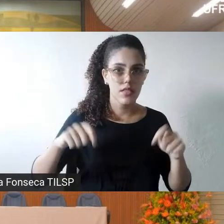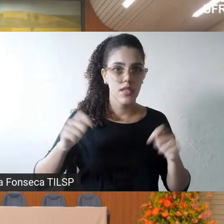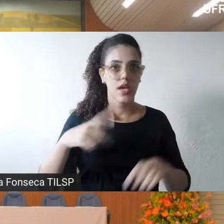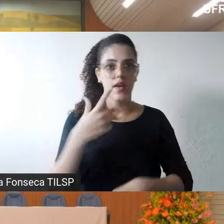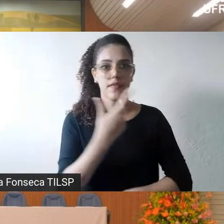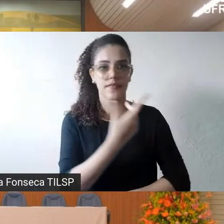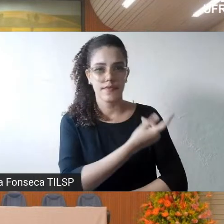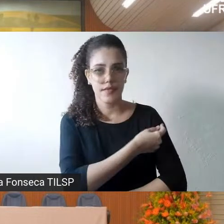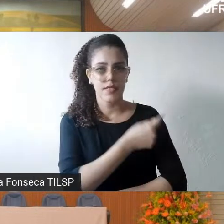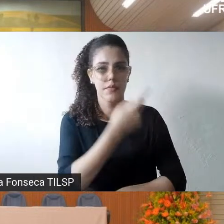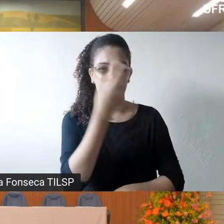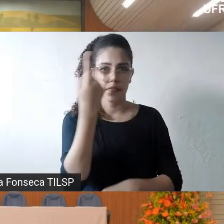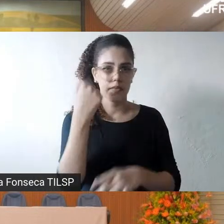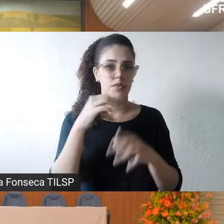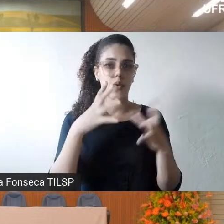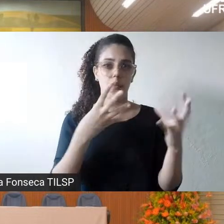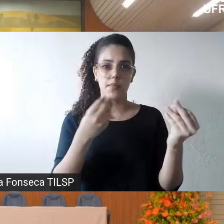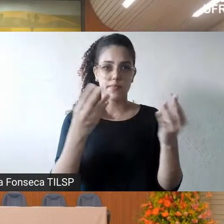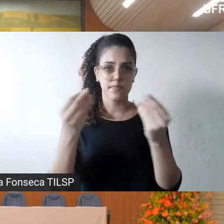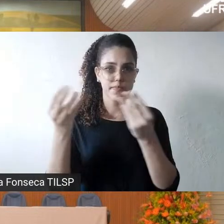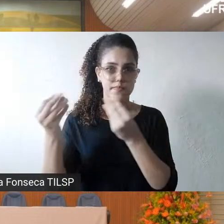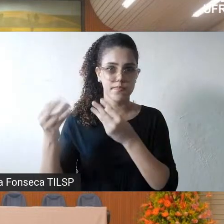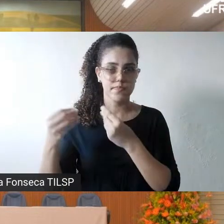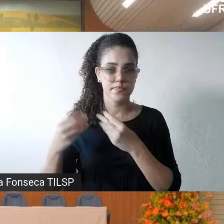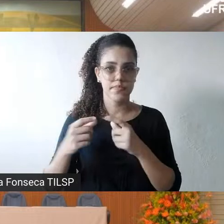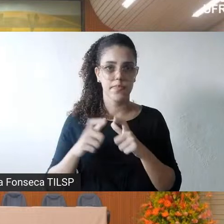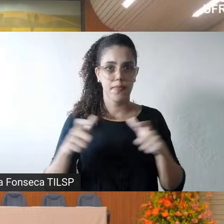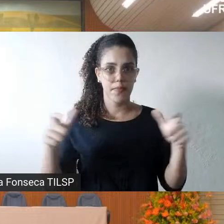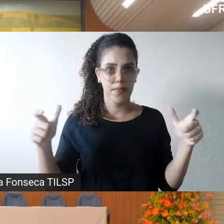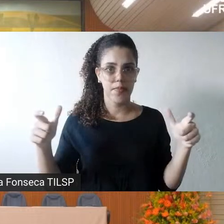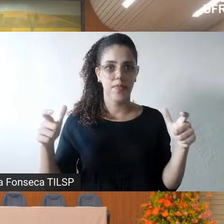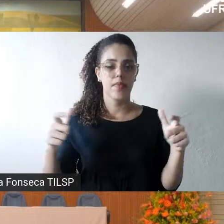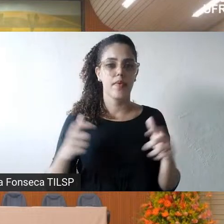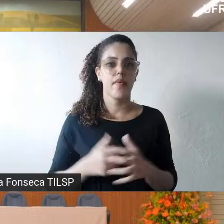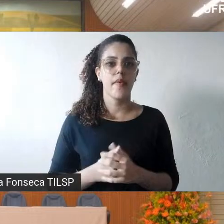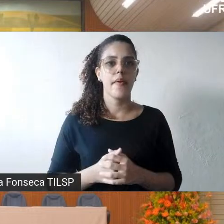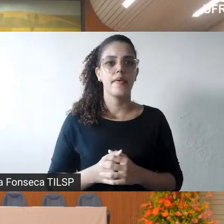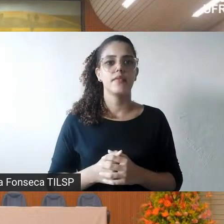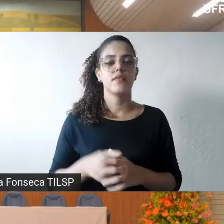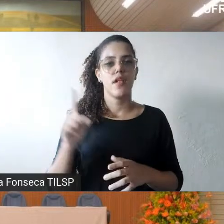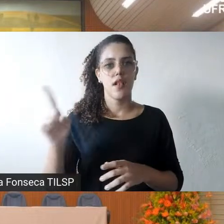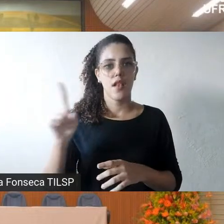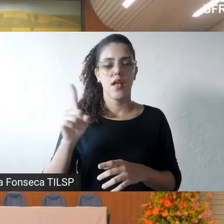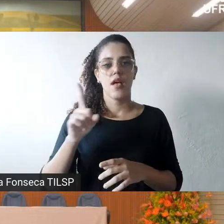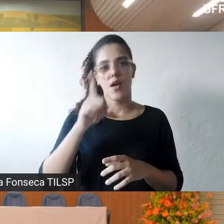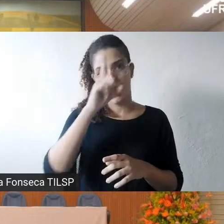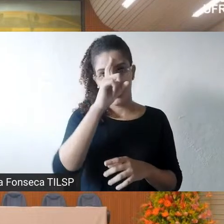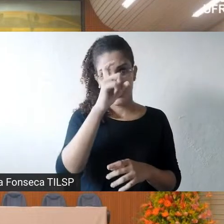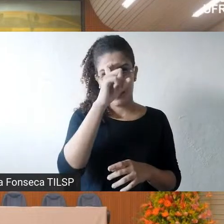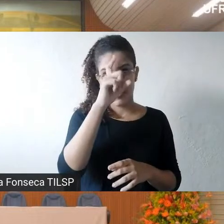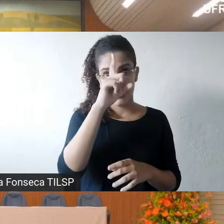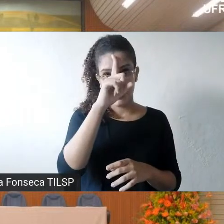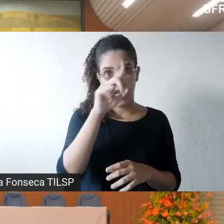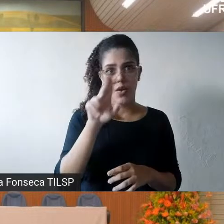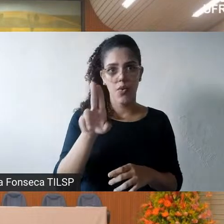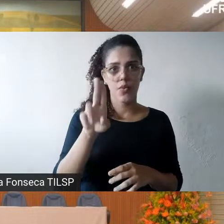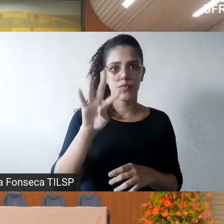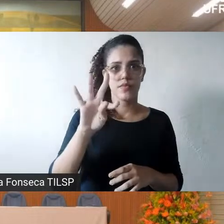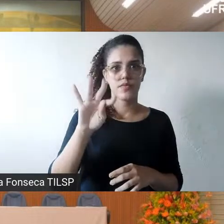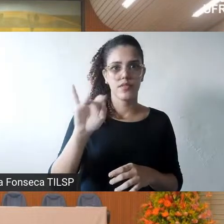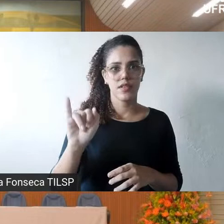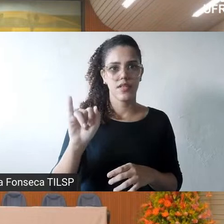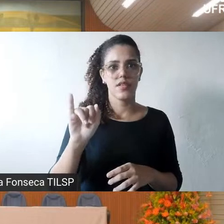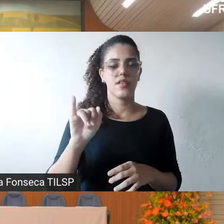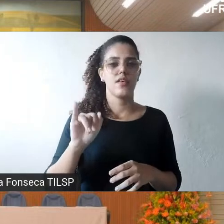vacinação, com a diminuição da ocupação dos leitos, porque muita gente diz que isso